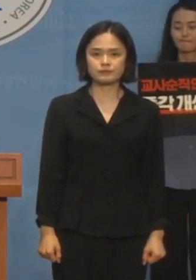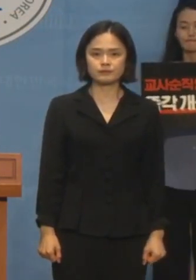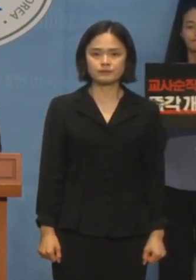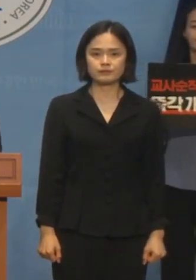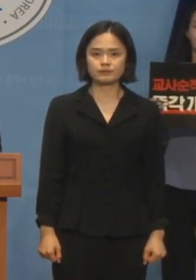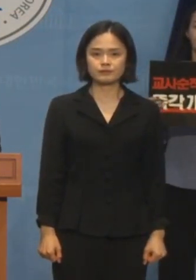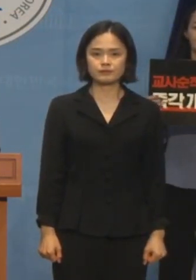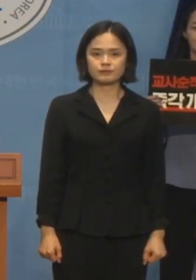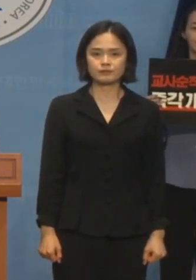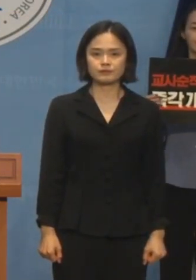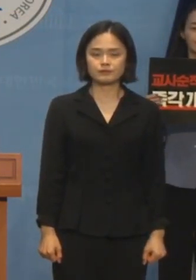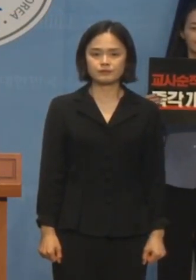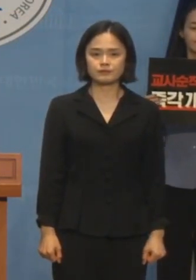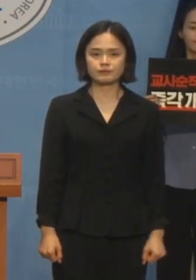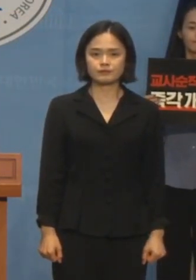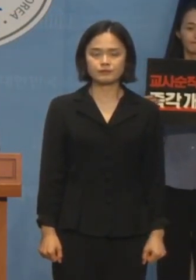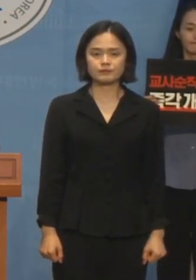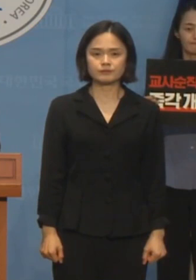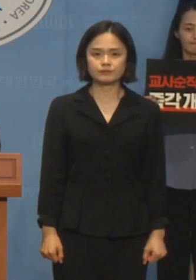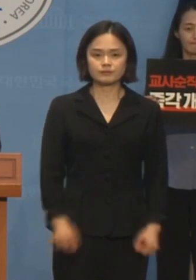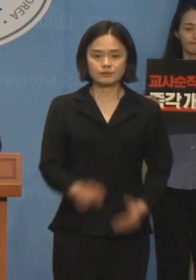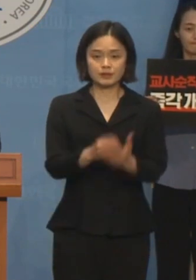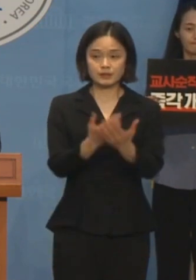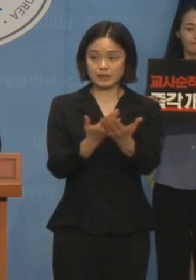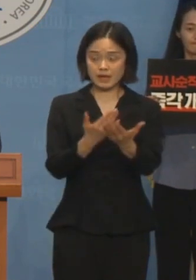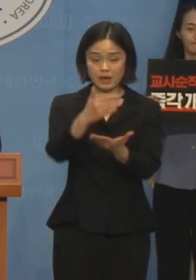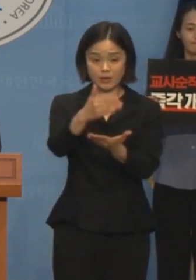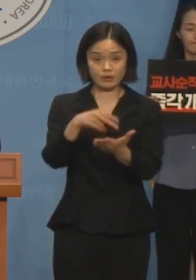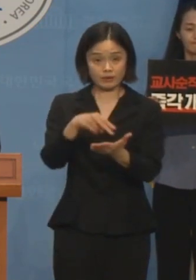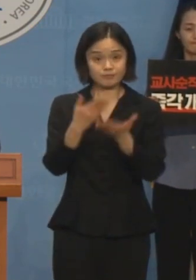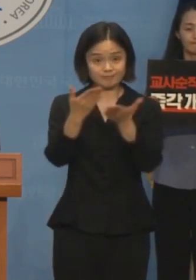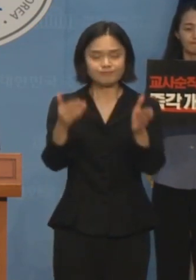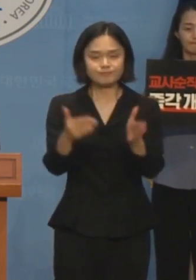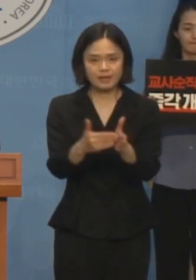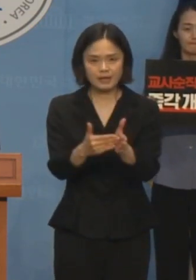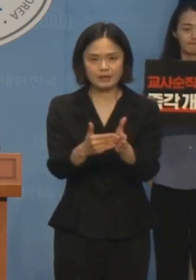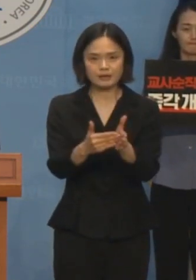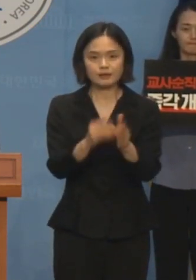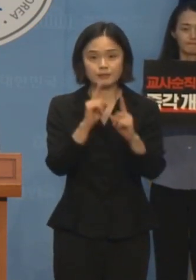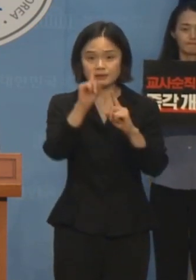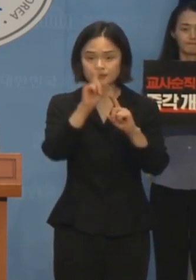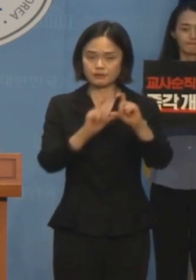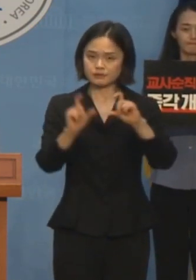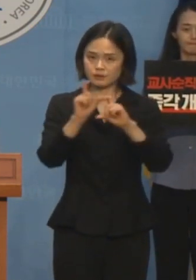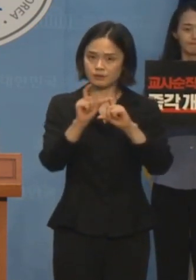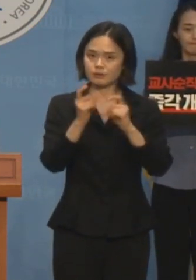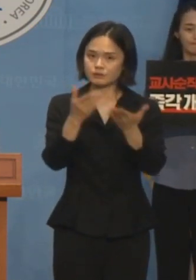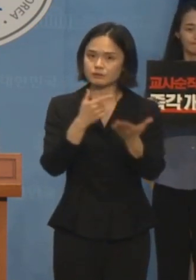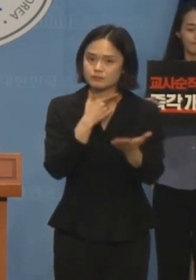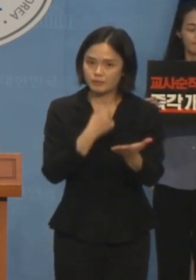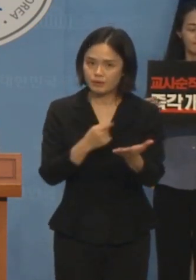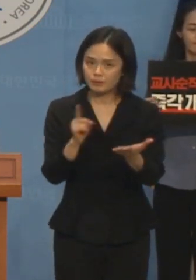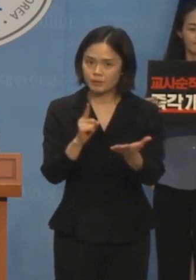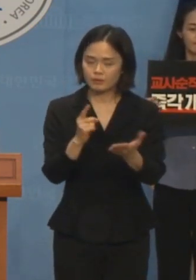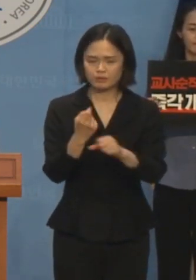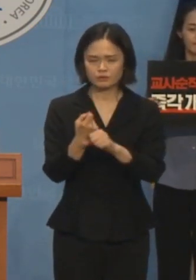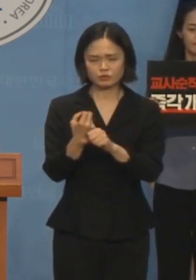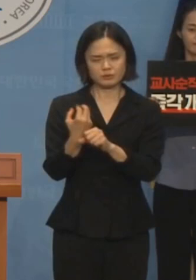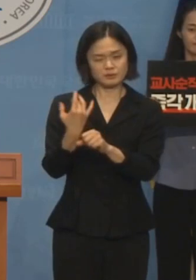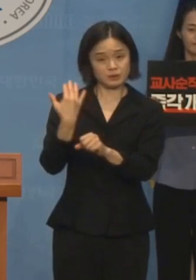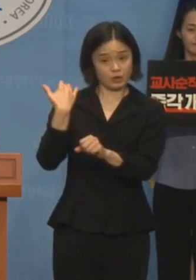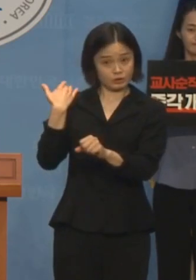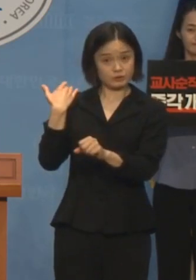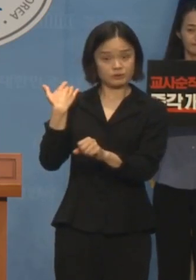네, 기자회견문은 이렇게 마쳤고요. 한 말씀만 더 드리겠습니다. 수십 년 전에 학생